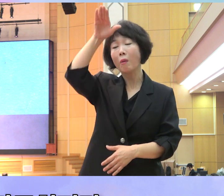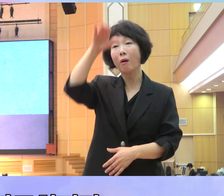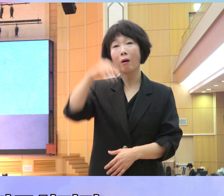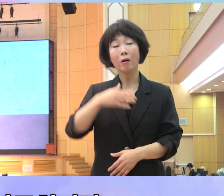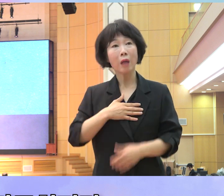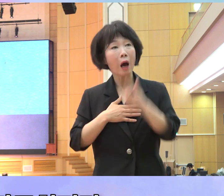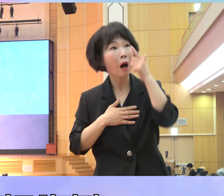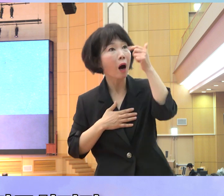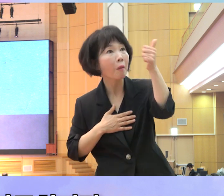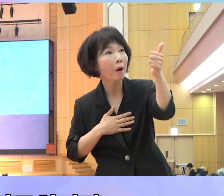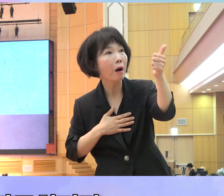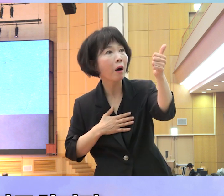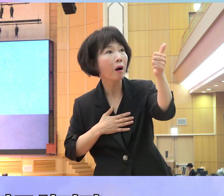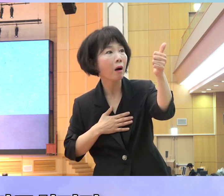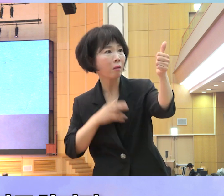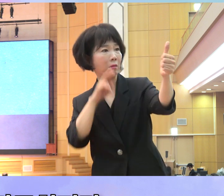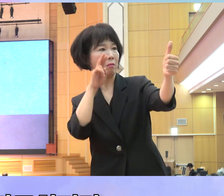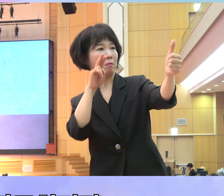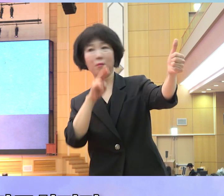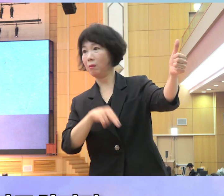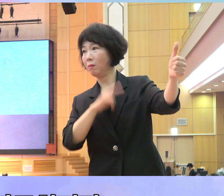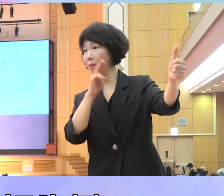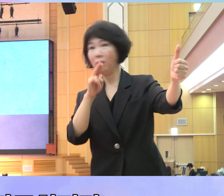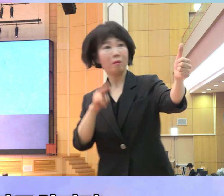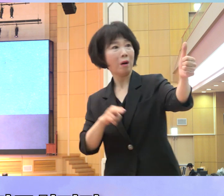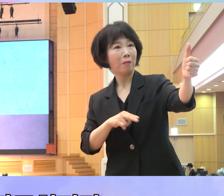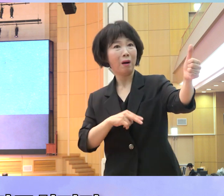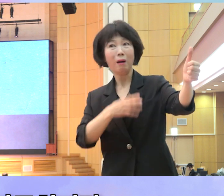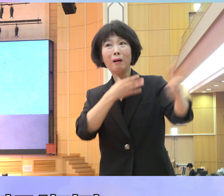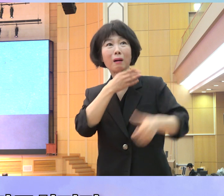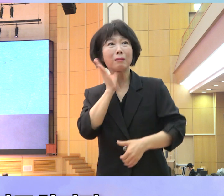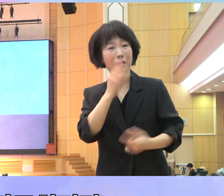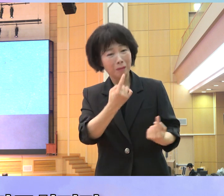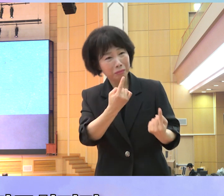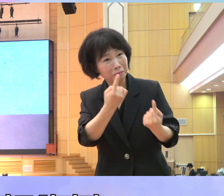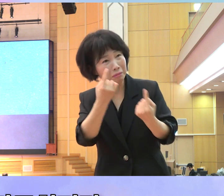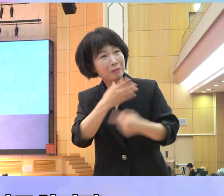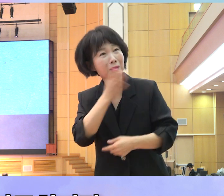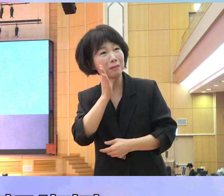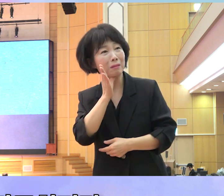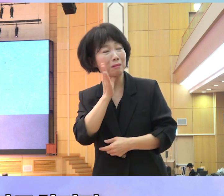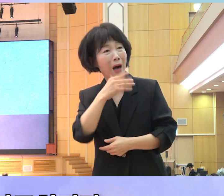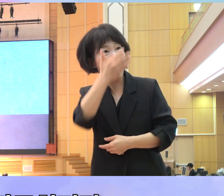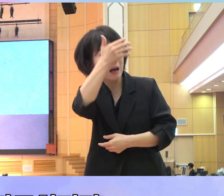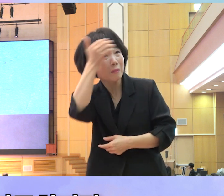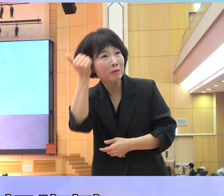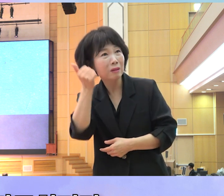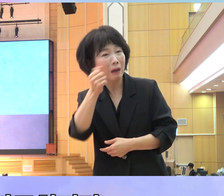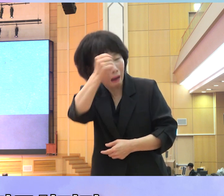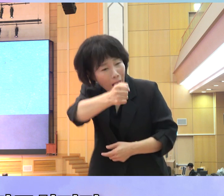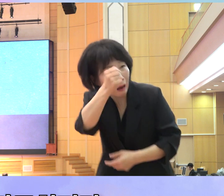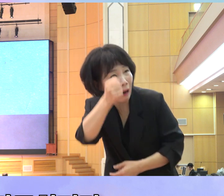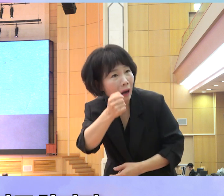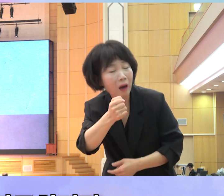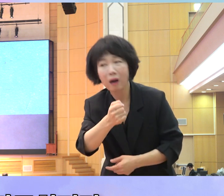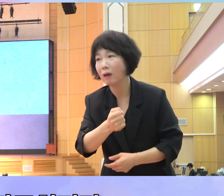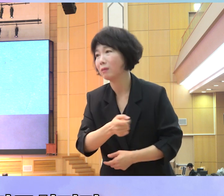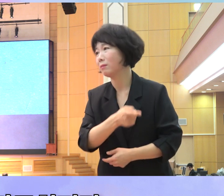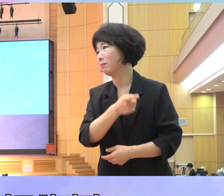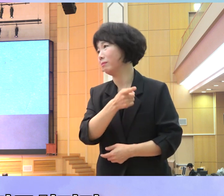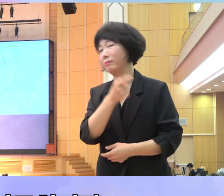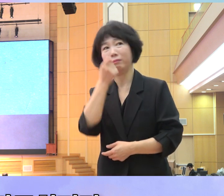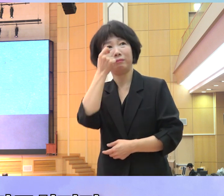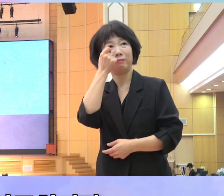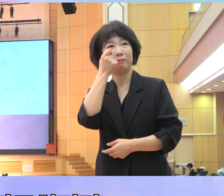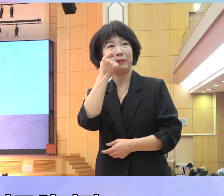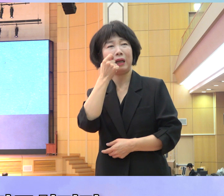어깨는 다 축 처져가지고 등은 굽어가지고, 그리고 테레비 앞에서 리모컨을 만지작 할 때